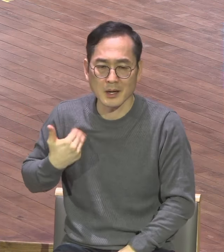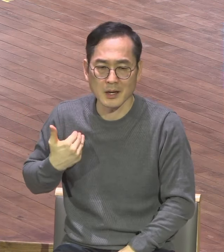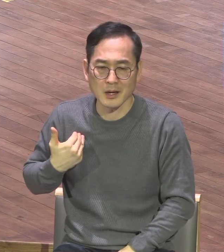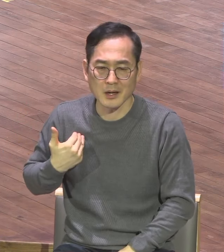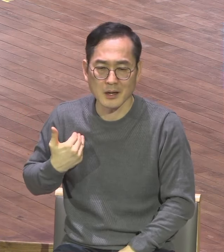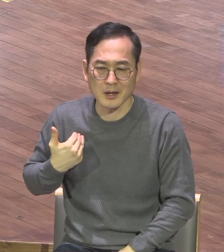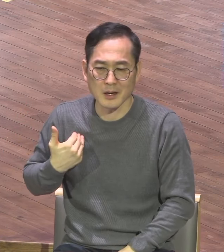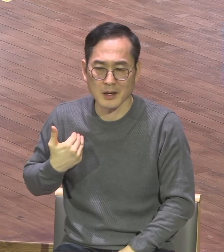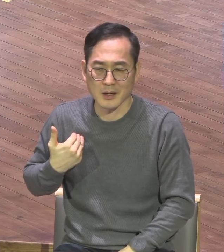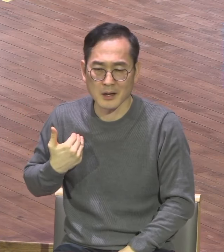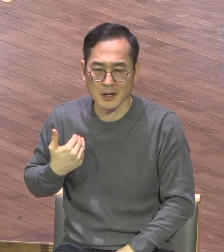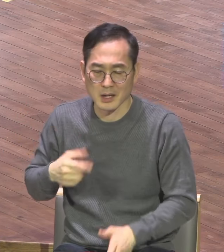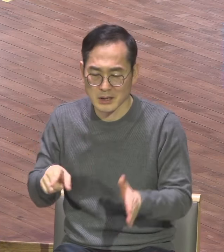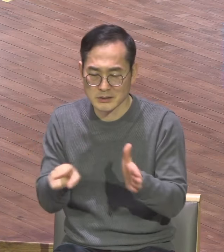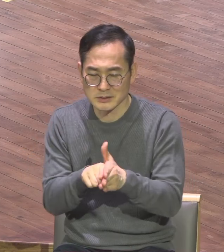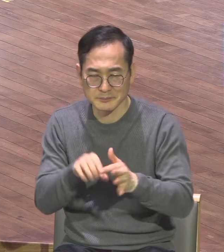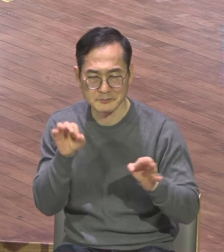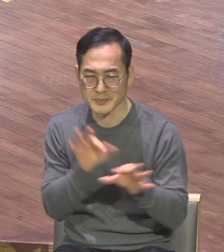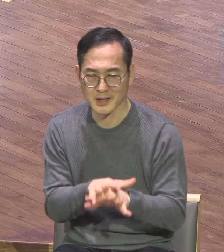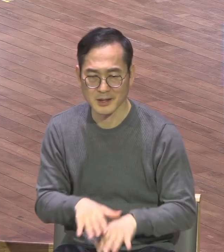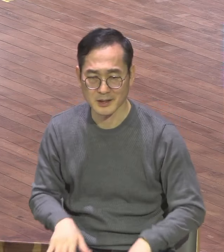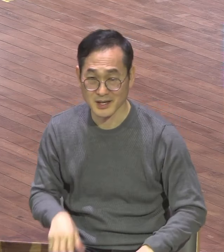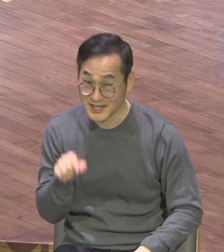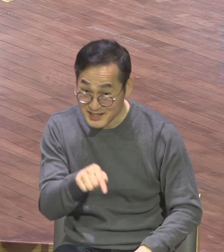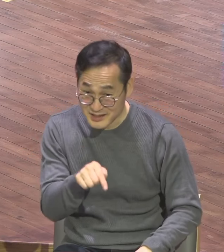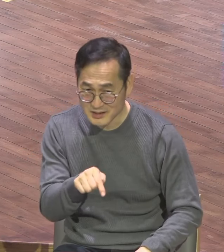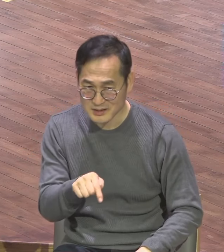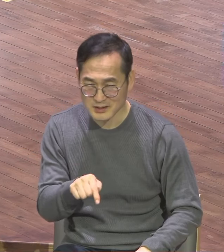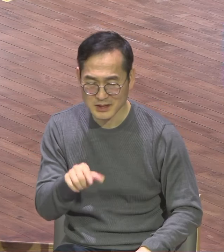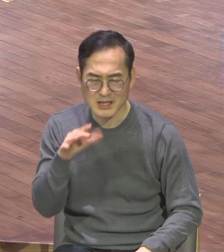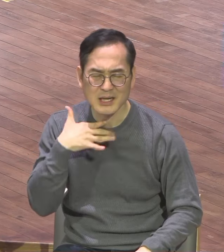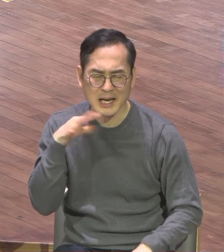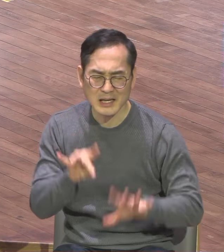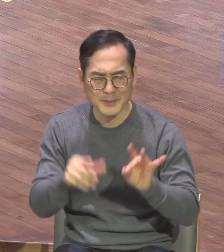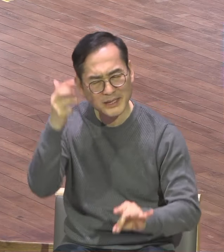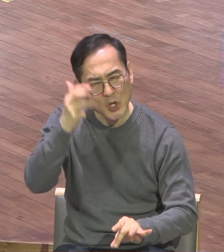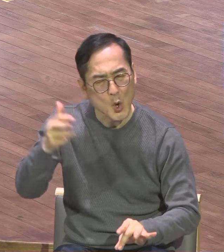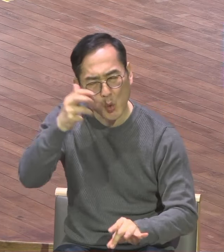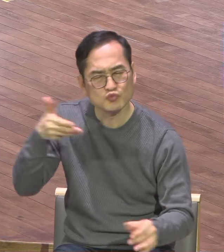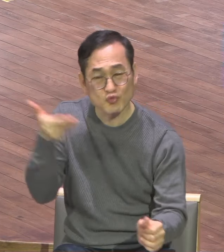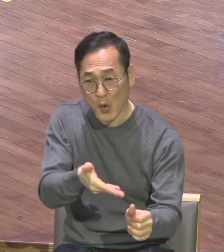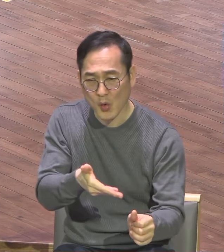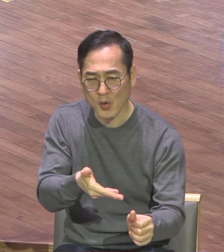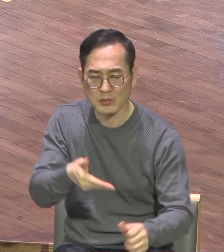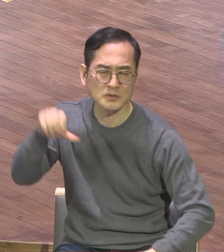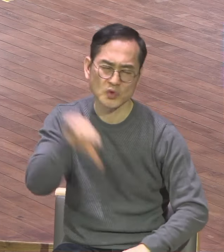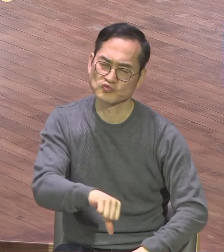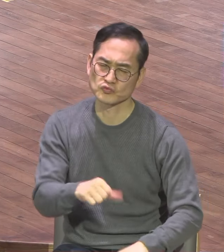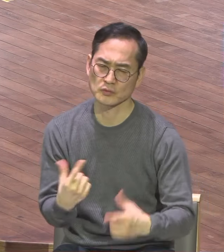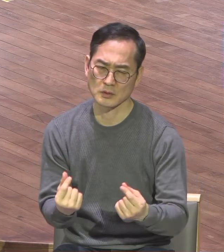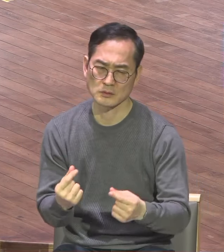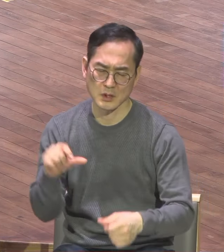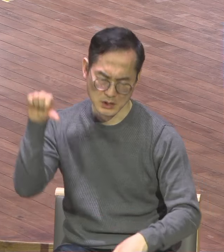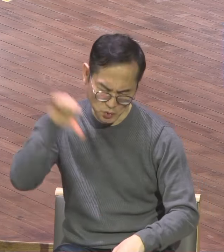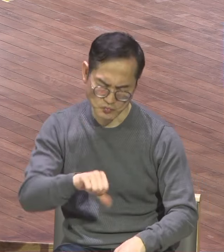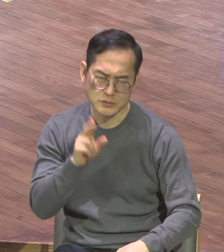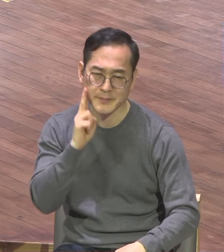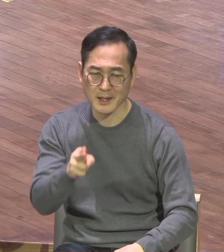메마른 심령으로 사람들을 저주하실 것이다. 이런 저주받은 사람 많아요.